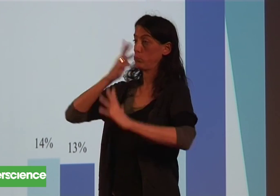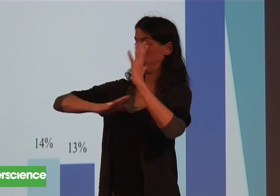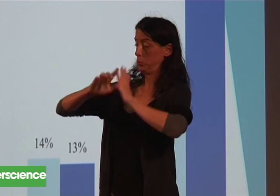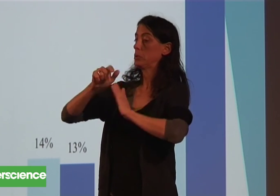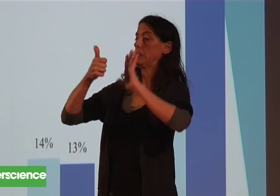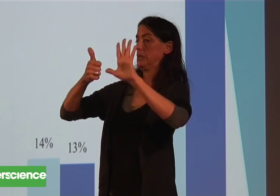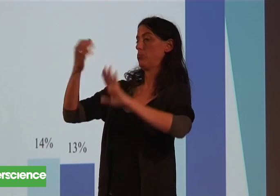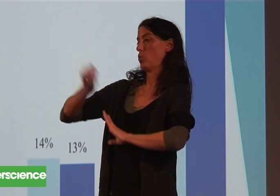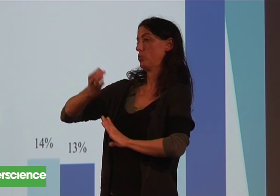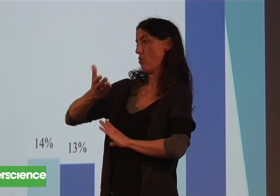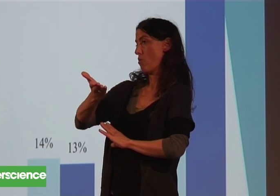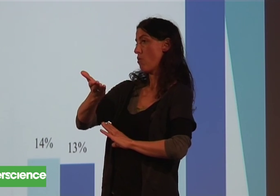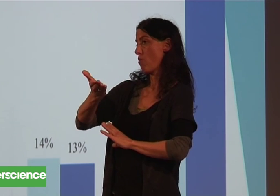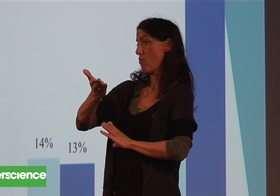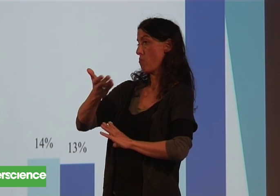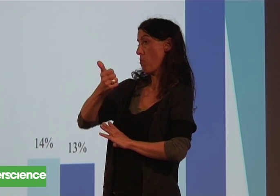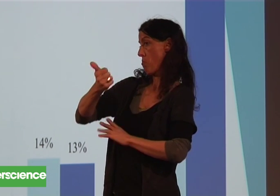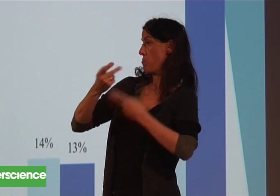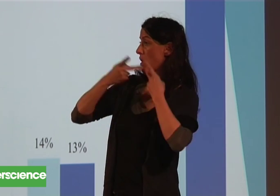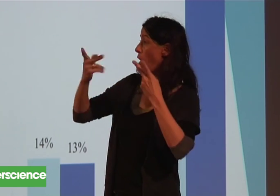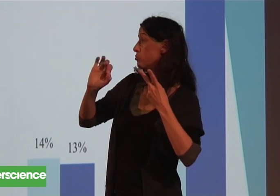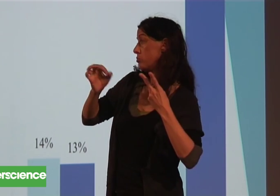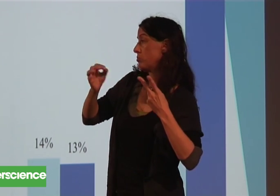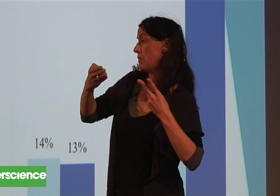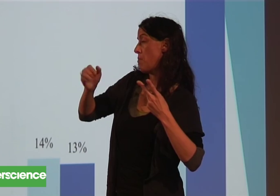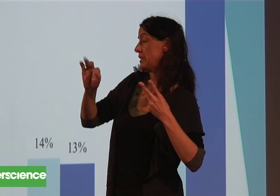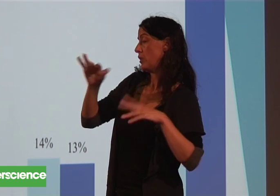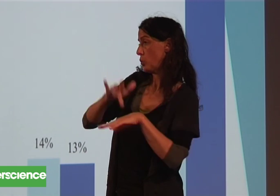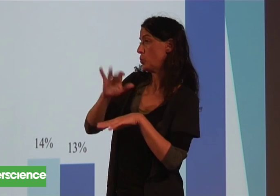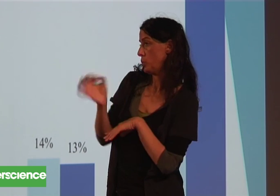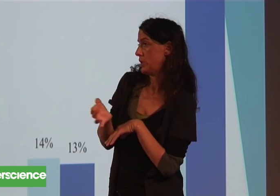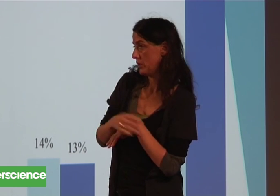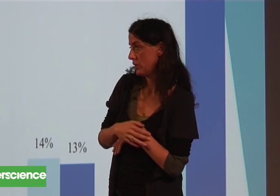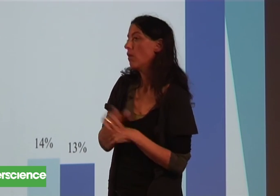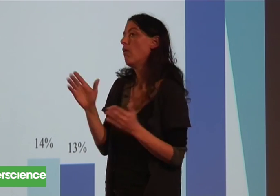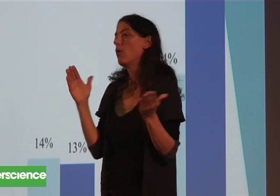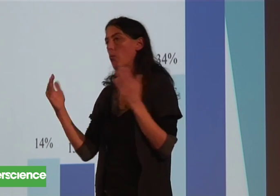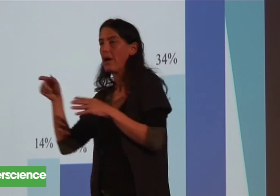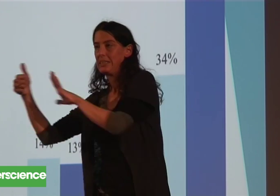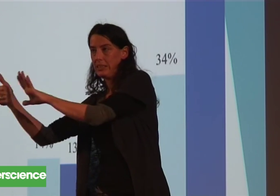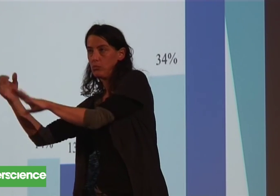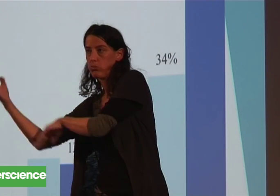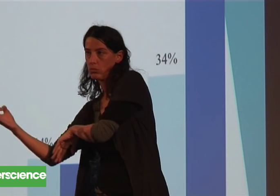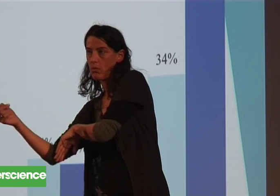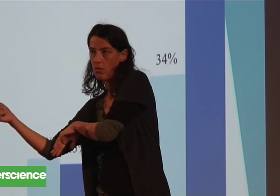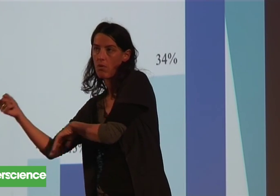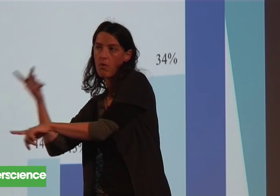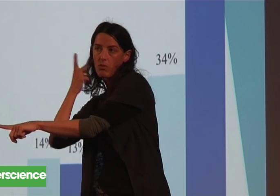sont 6% en fait à déclarer une infection contre 2% en population générale et l'écart est un petit peu moins grand entre les femmes.